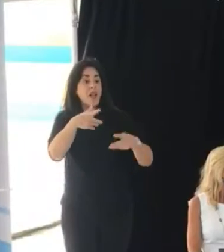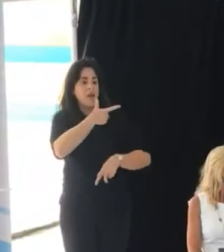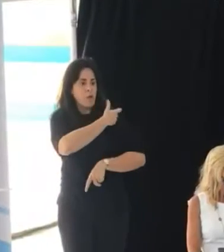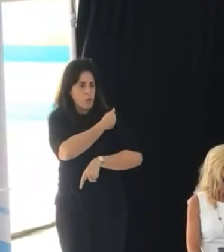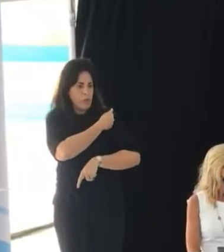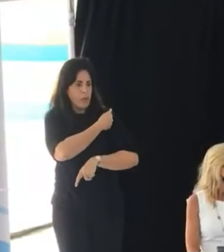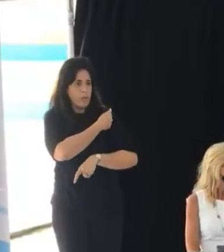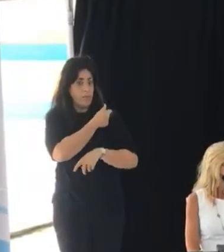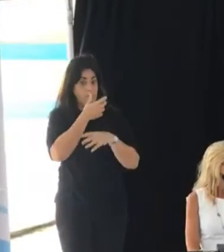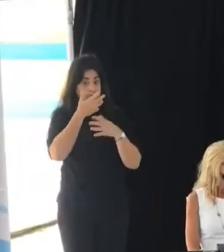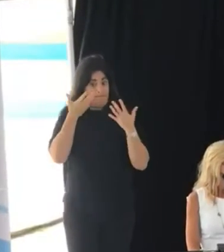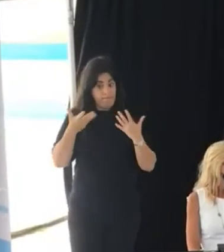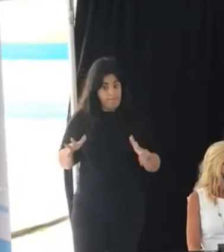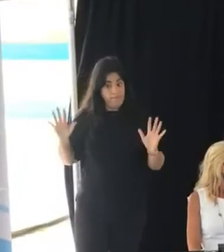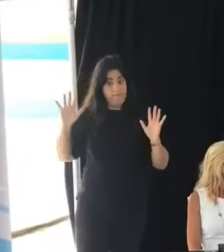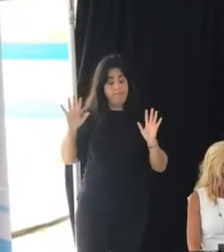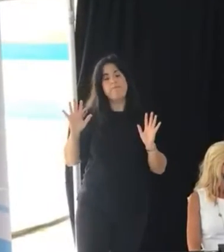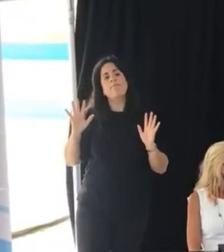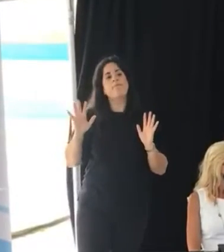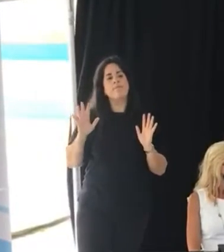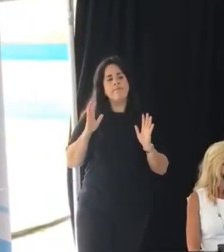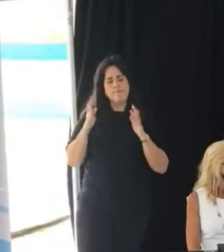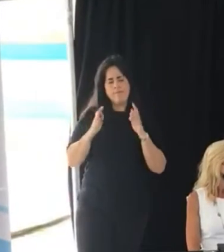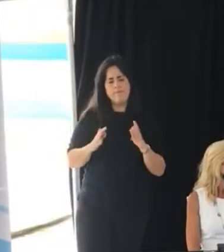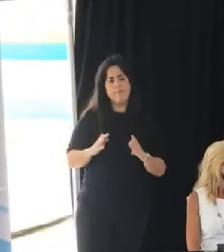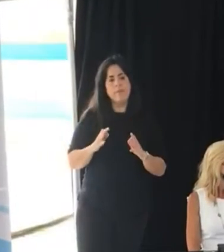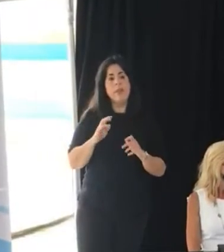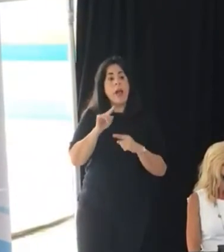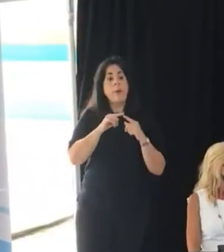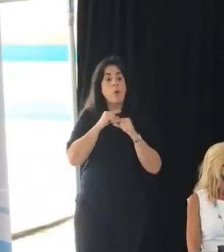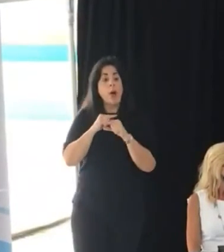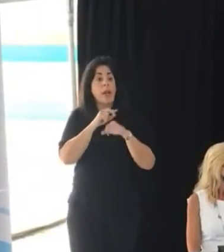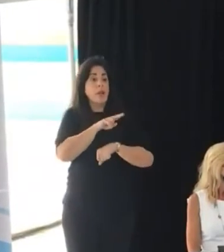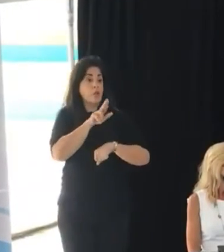eso, en el caso puntual de la Guardia Nacional, la